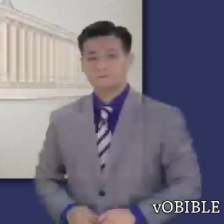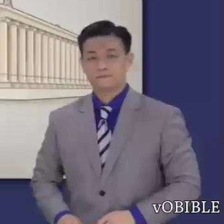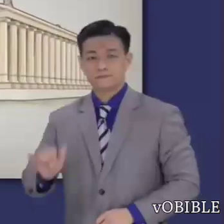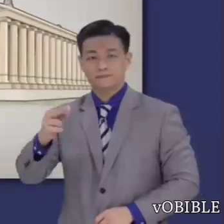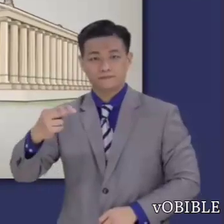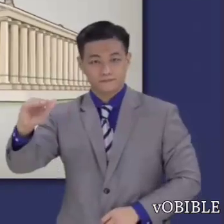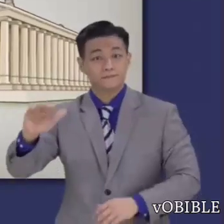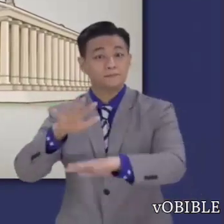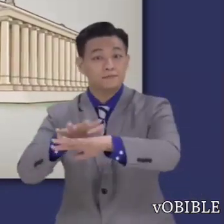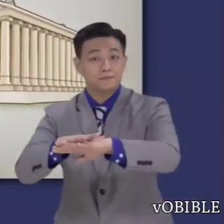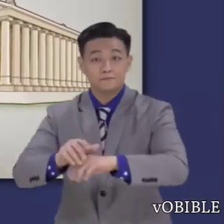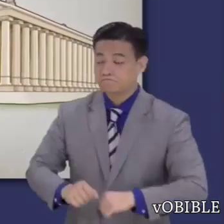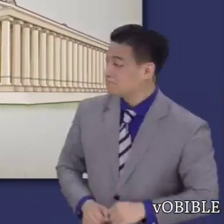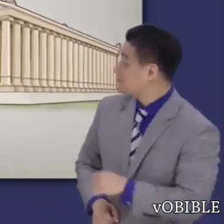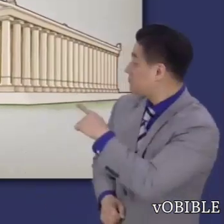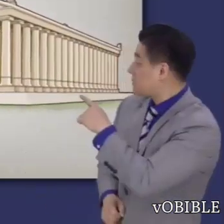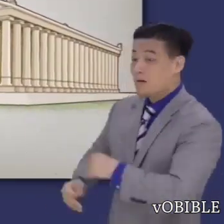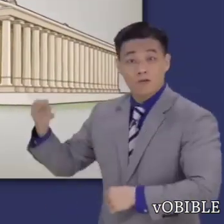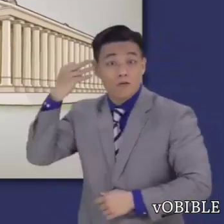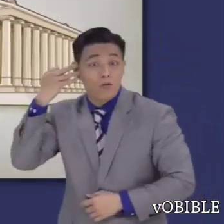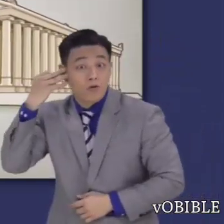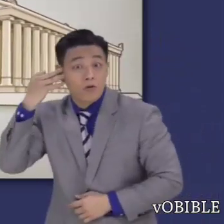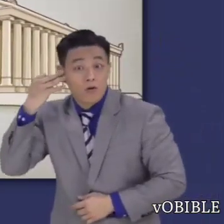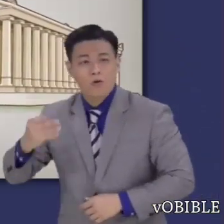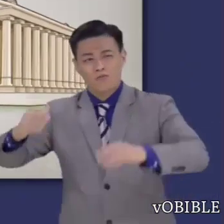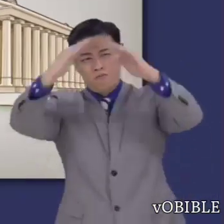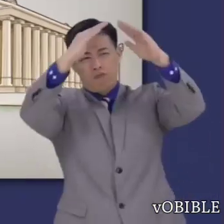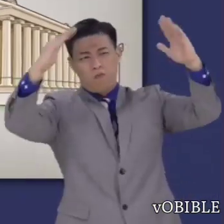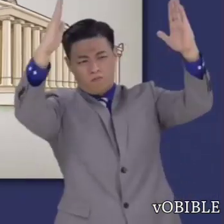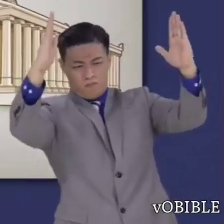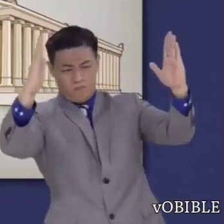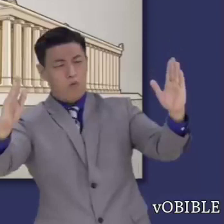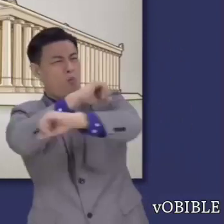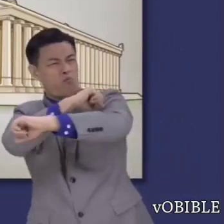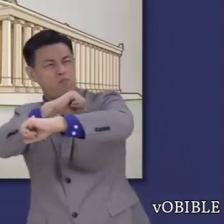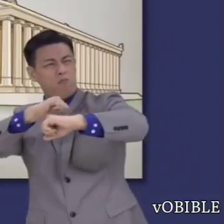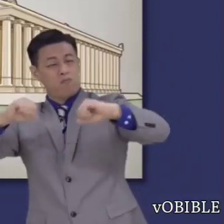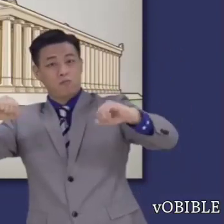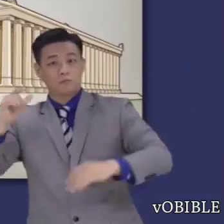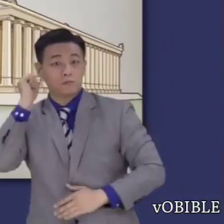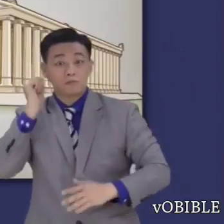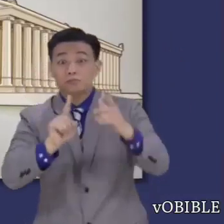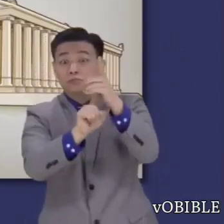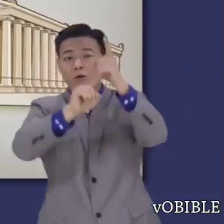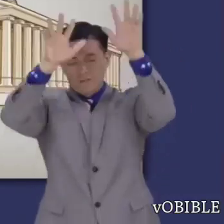你知道吗？在以弗所有一座著名的大神殿，是献给阿尔特弥斯女神